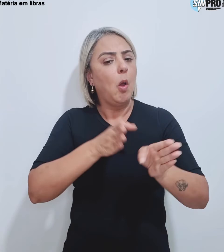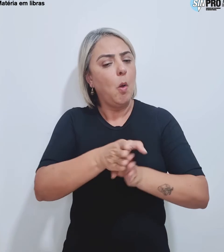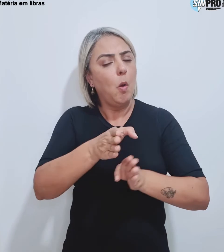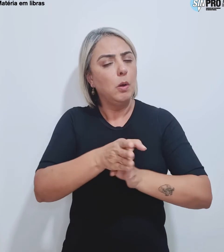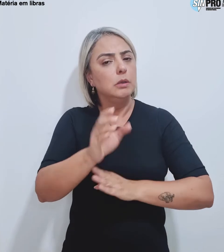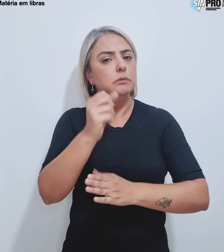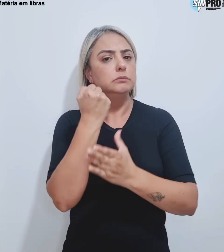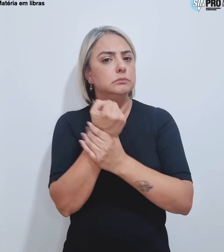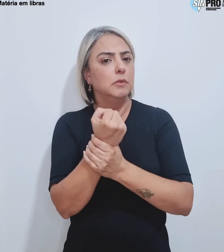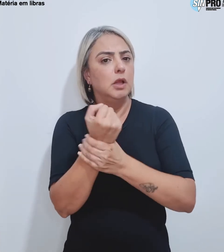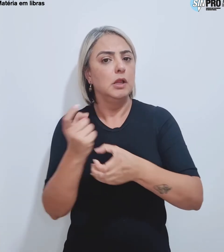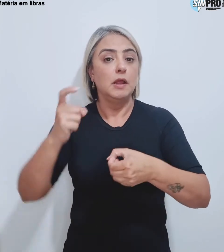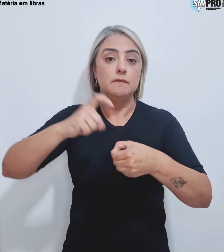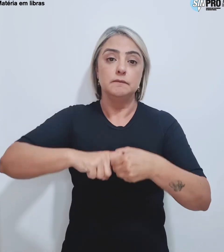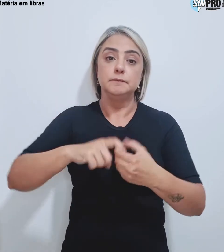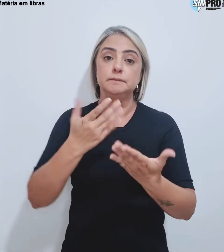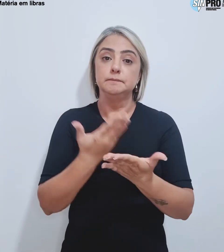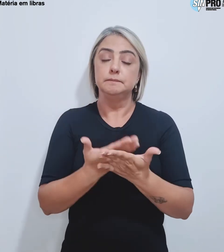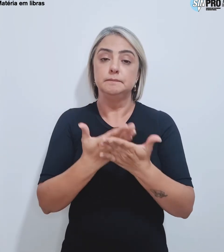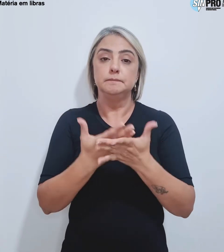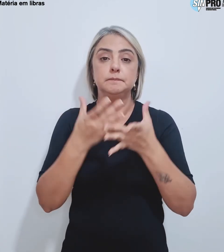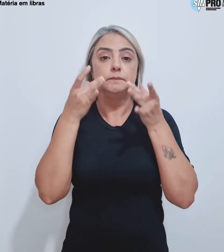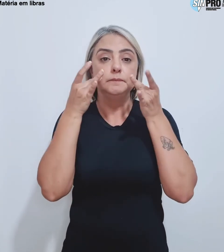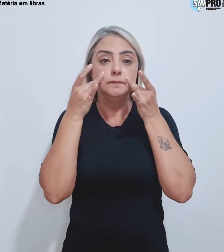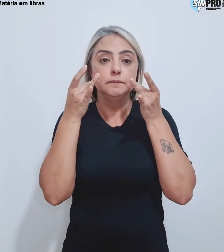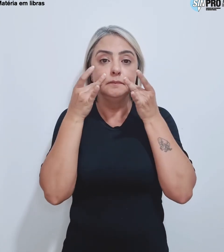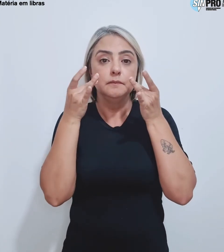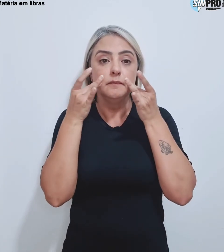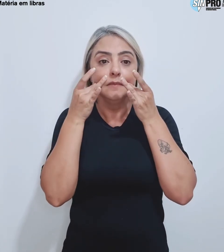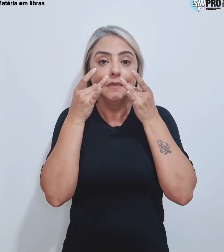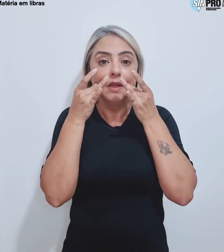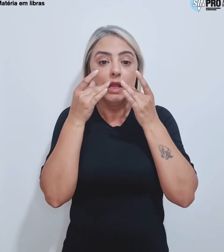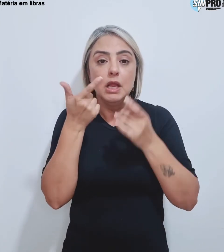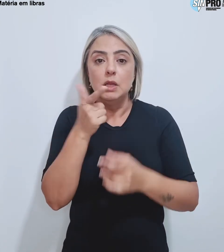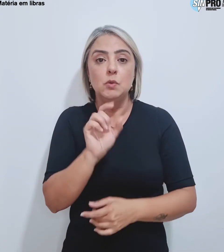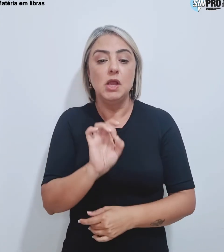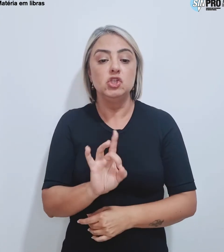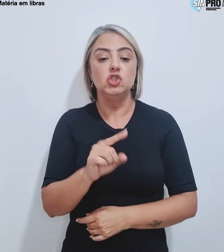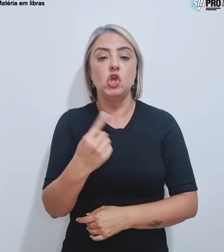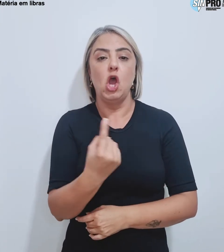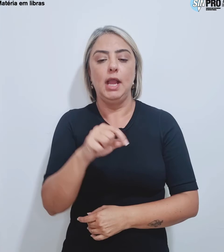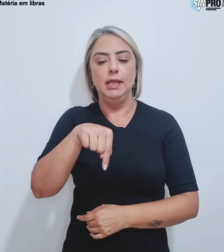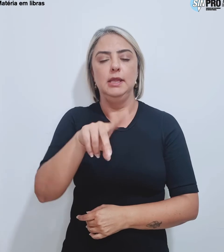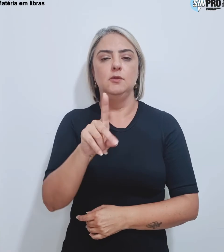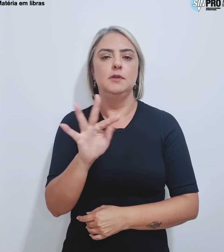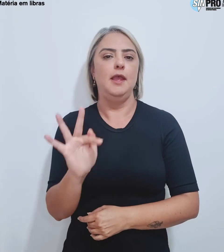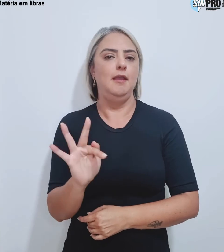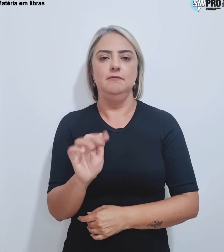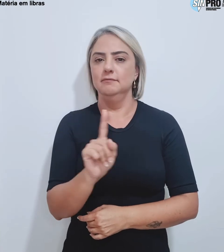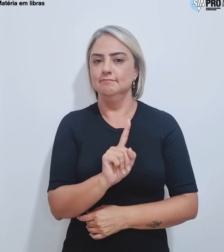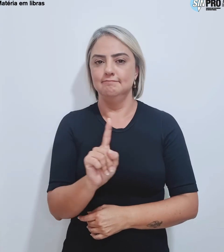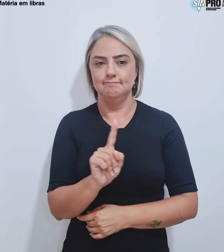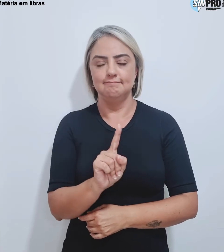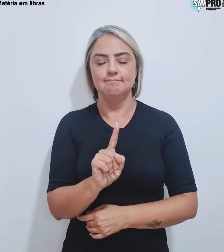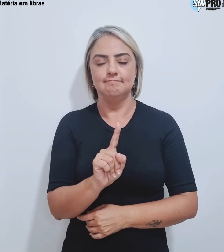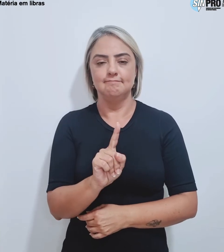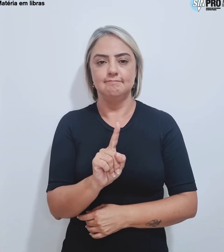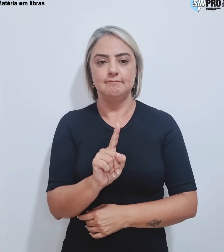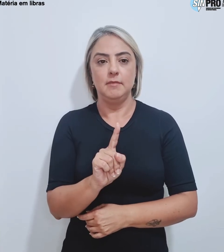de segurança no retorno presencial às aulas não é exclusivo do Distrito Federal.